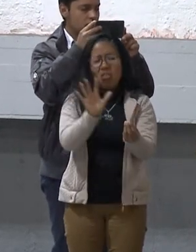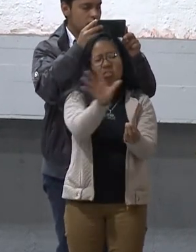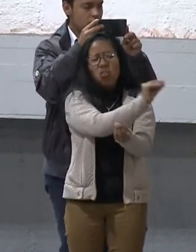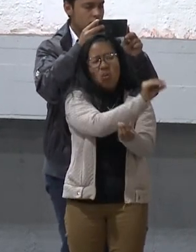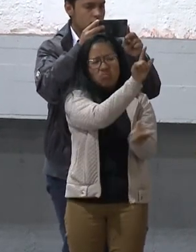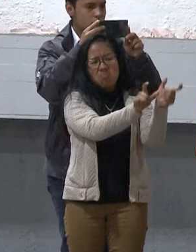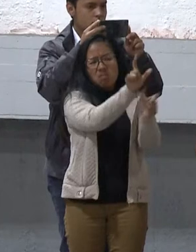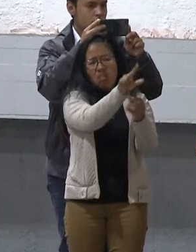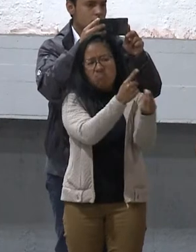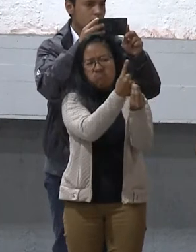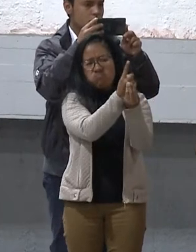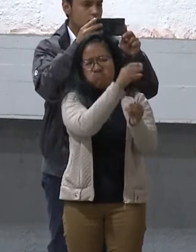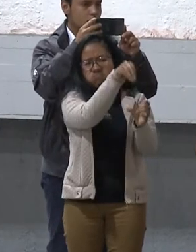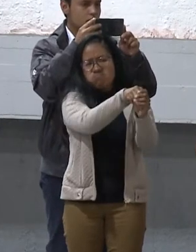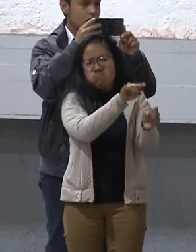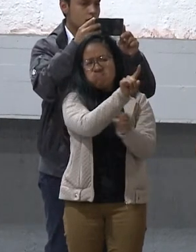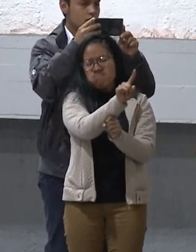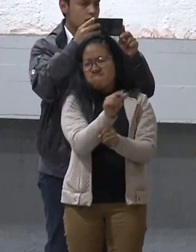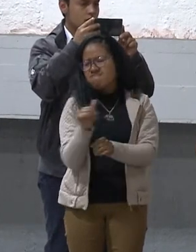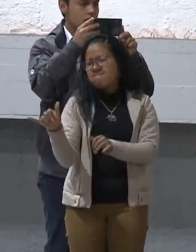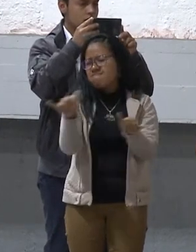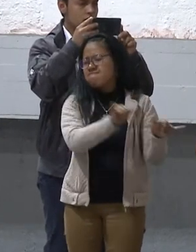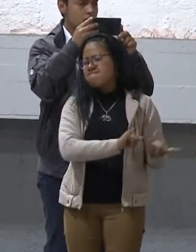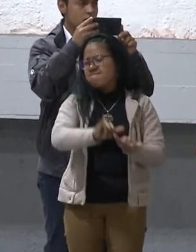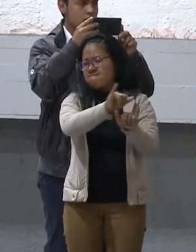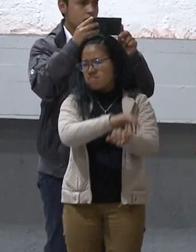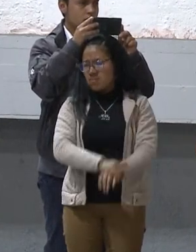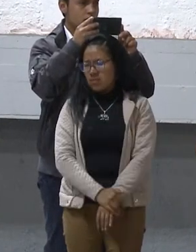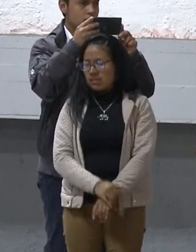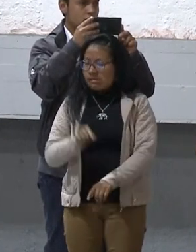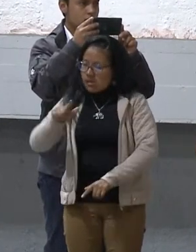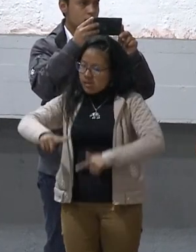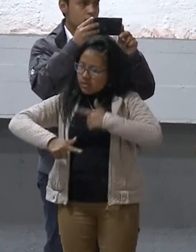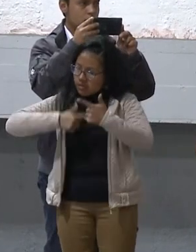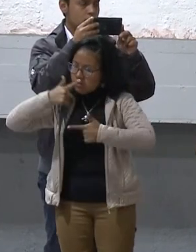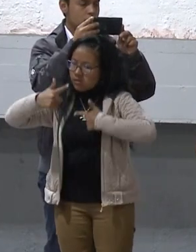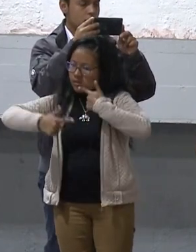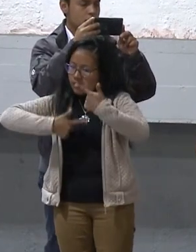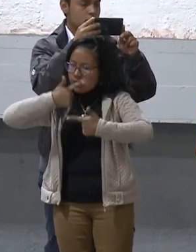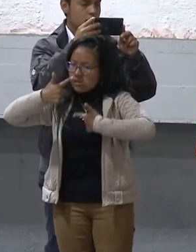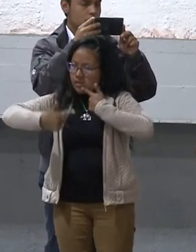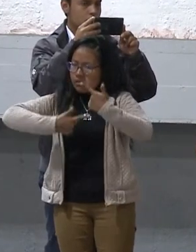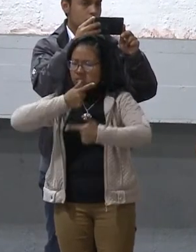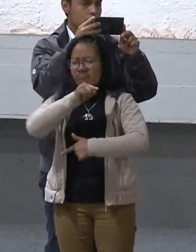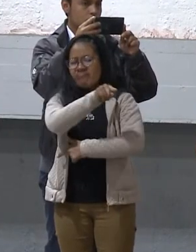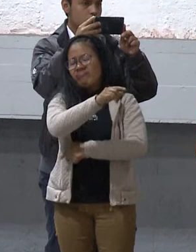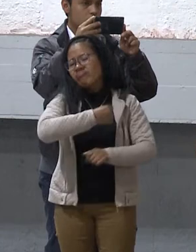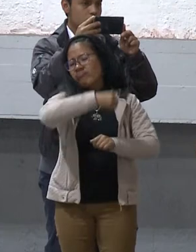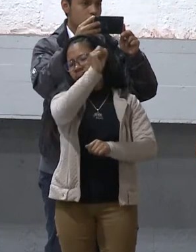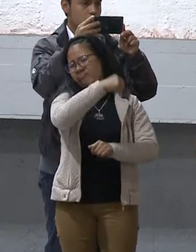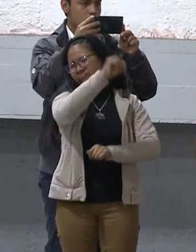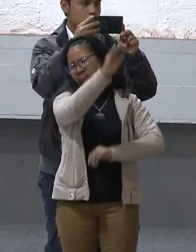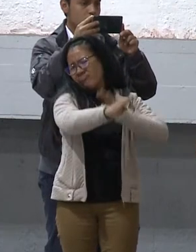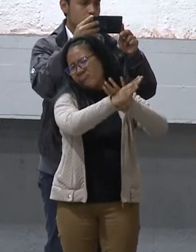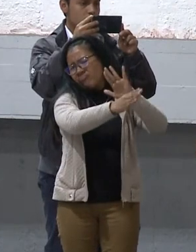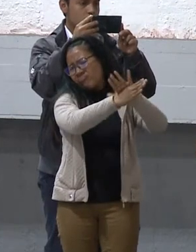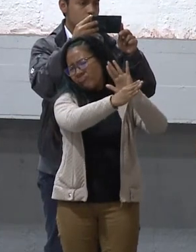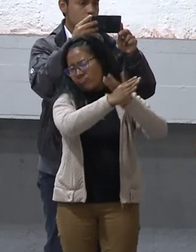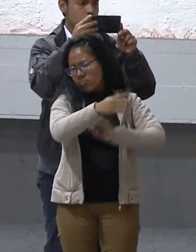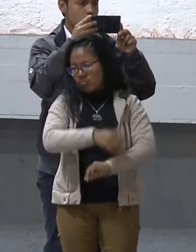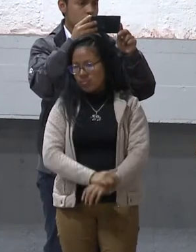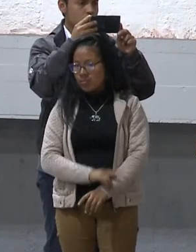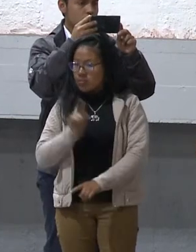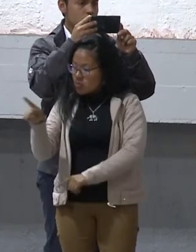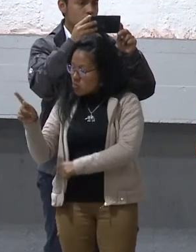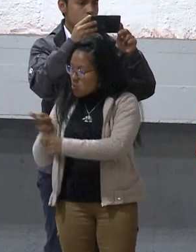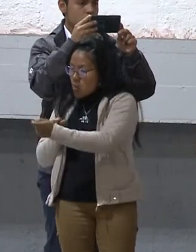si vemos que a pesar de lo que hacemos todavía sigue ganando la derecha si ni siquiera he podido convencer a mi vecina uribistas